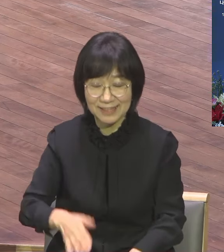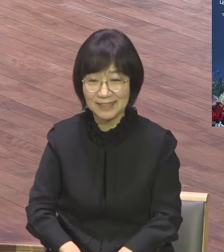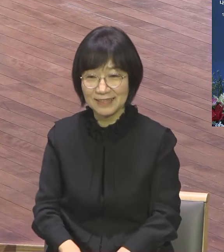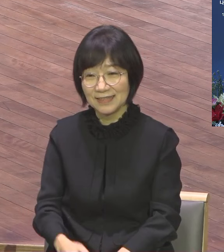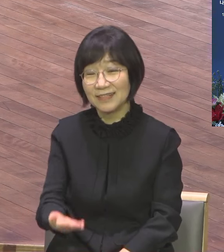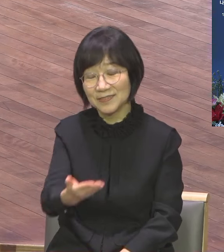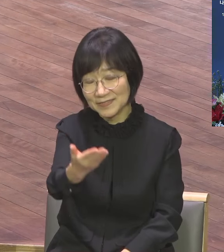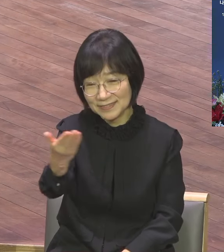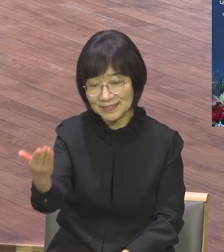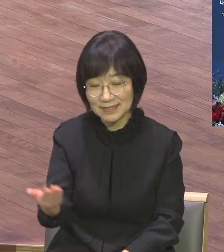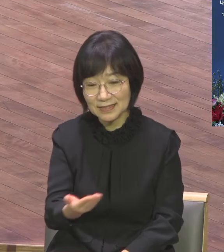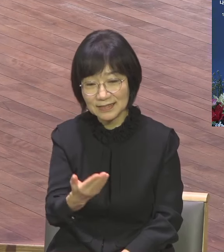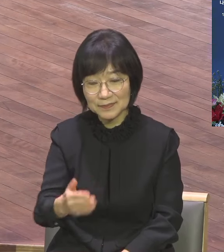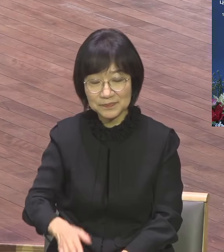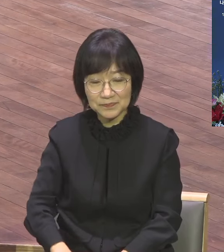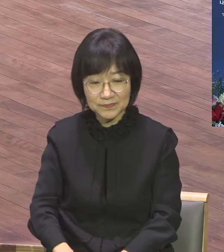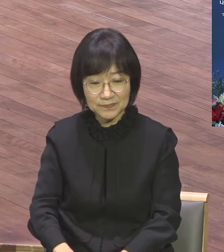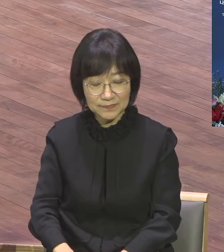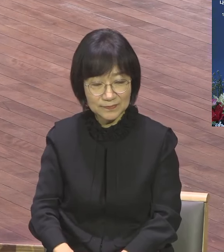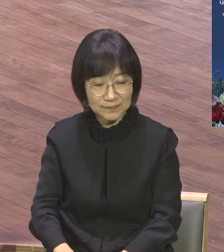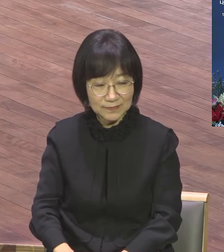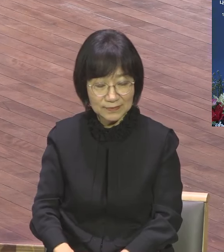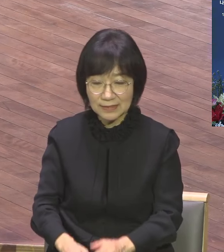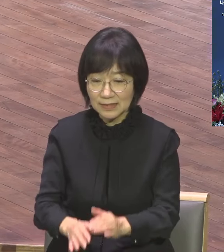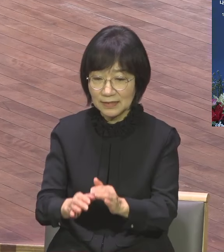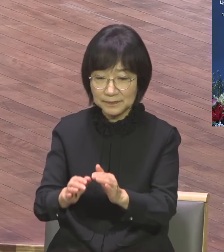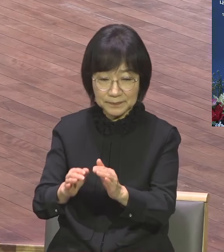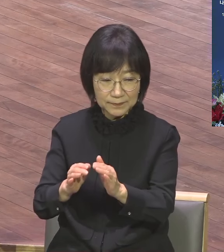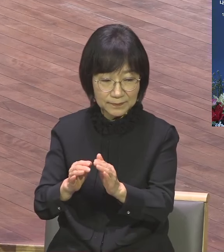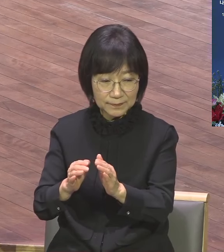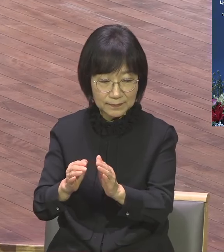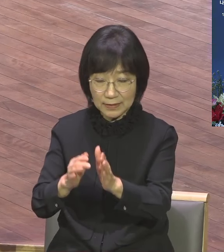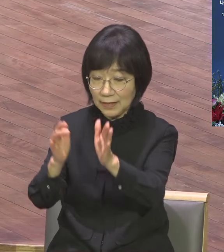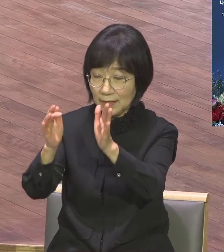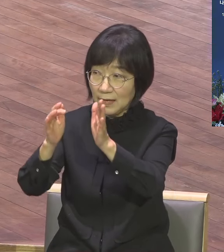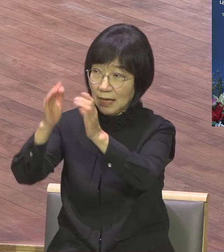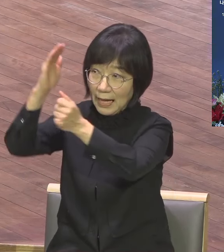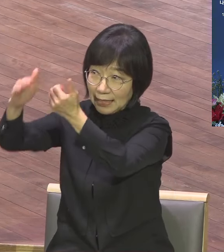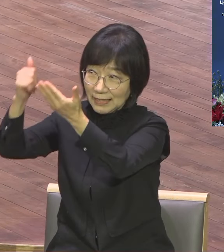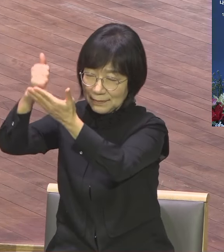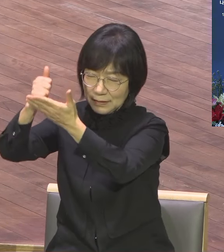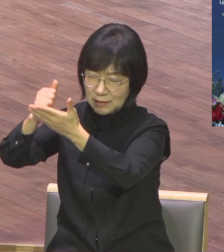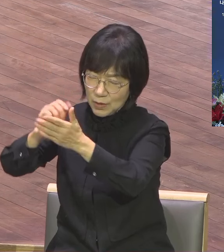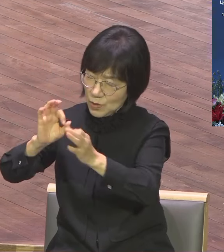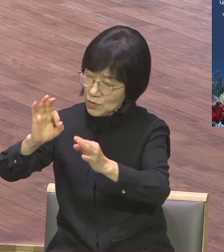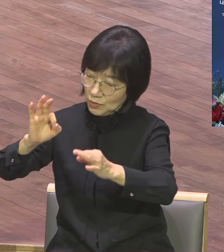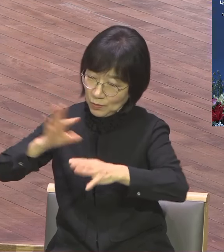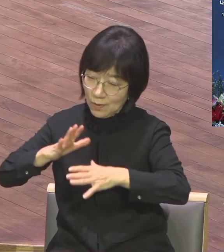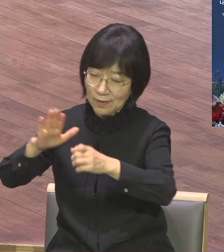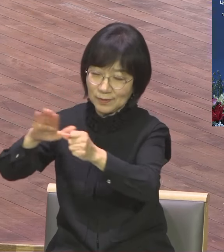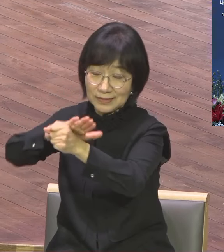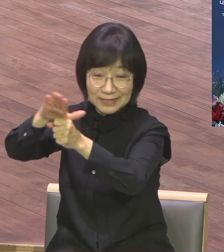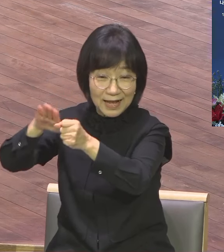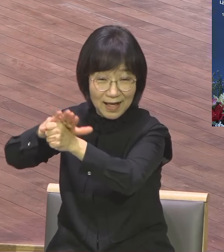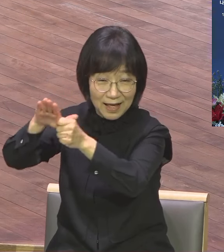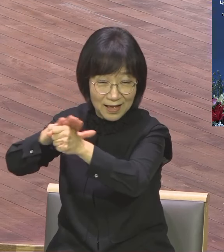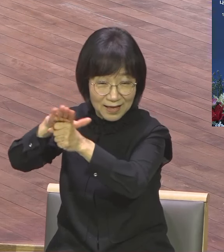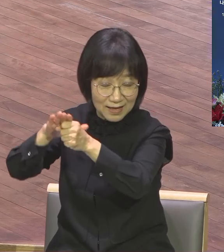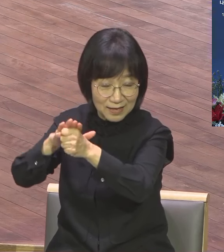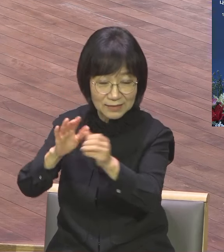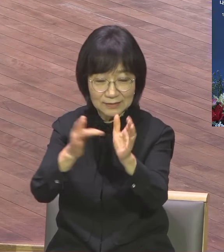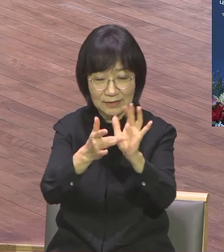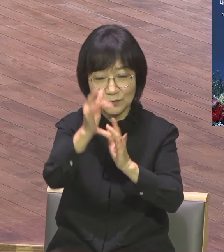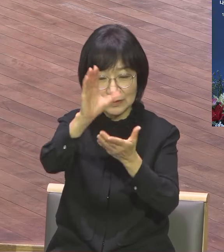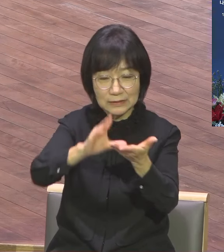예언계 모든 성도들, 예수 그리스도를 통해서 나타난 하나님의 놀라운 사랑, 날마다 이 구원의